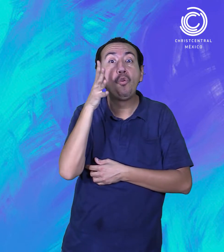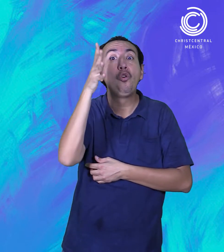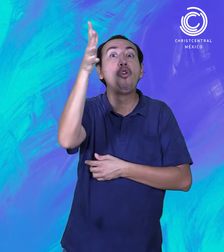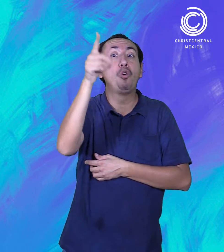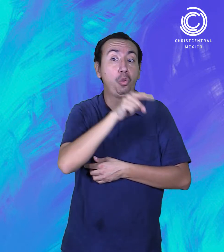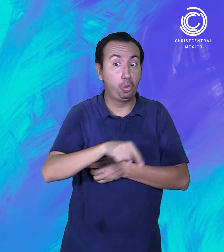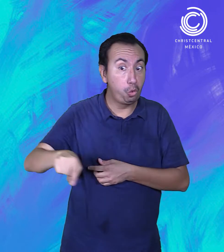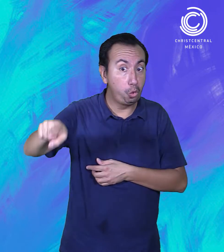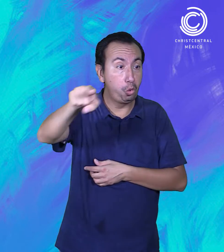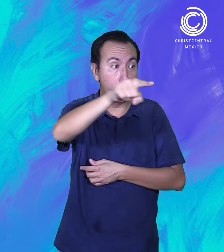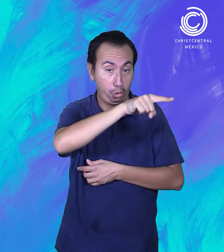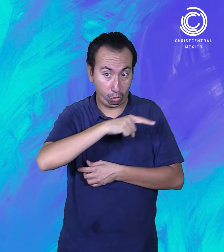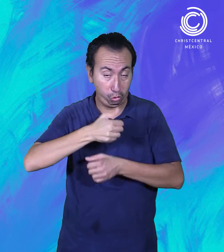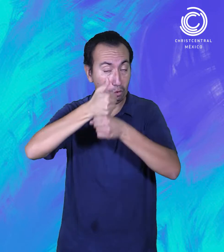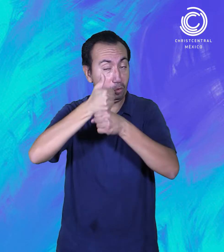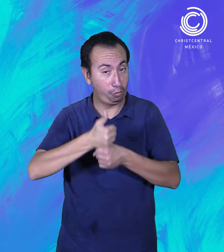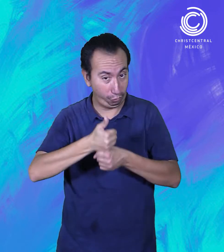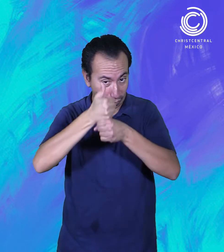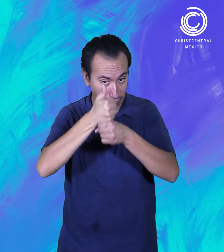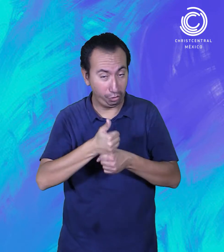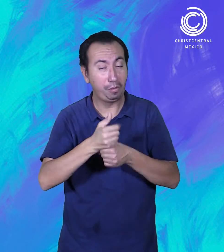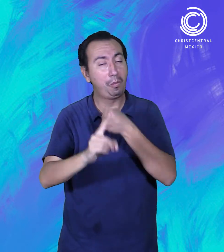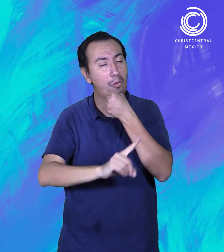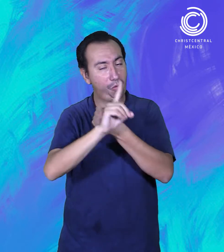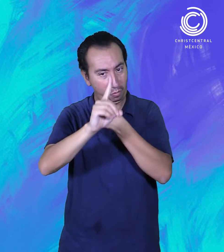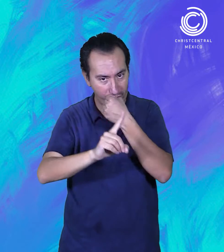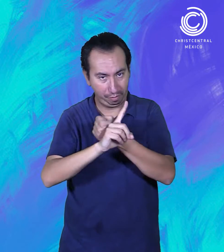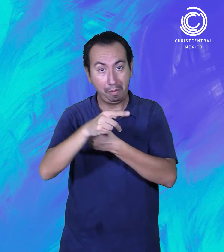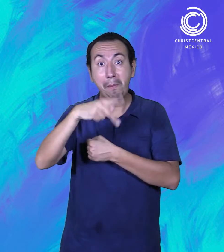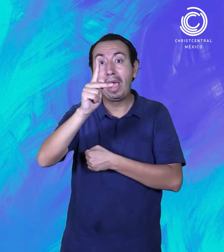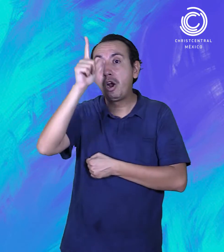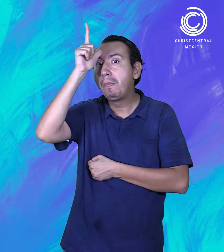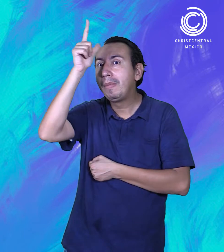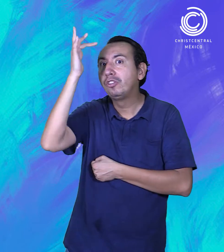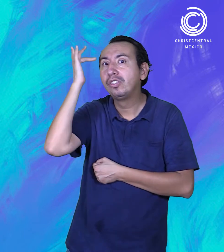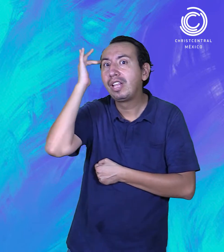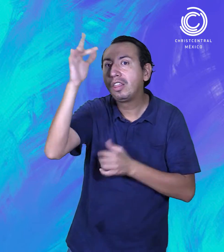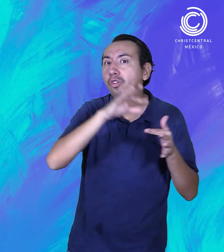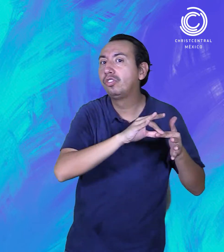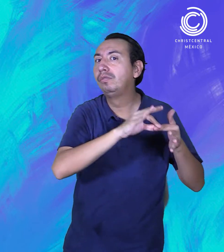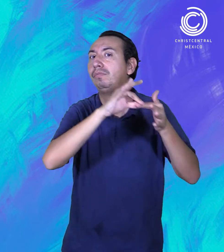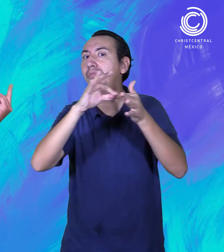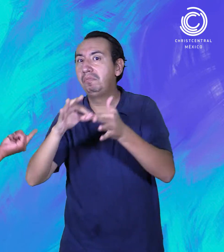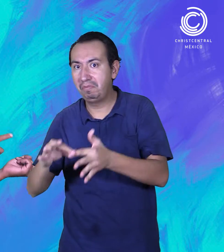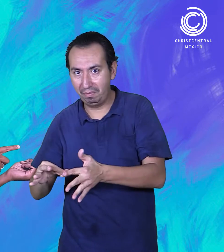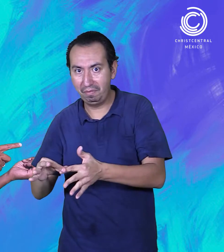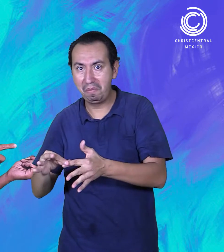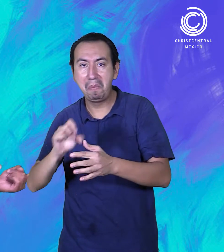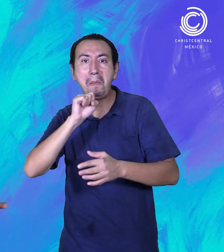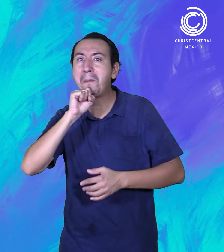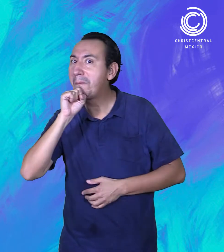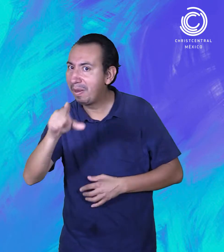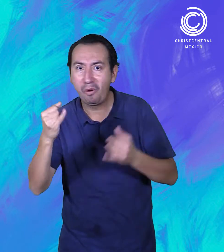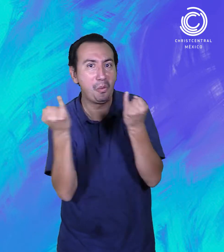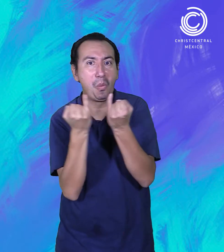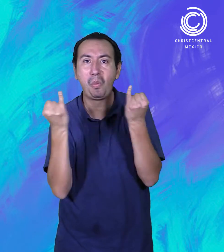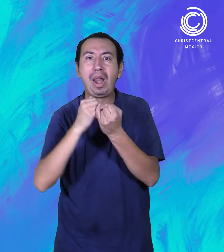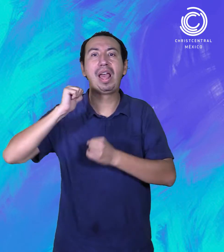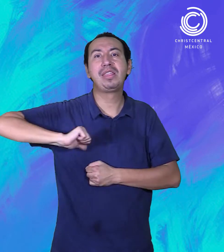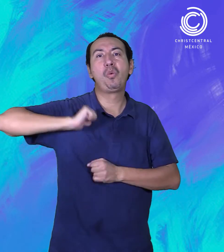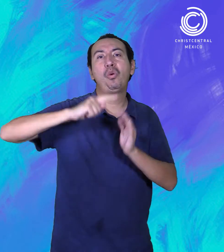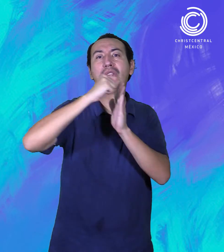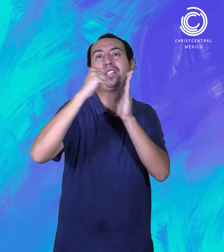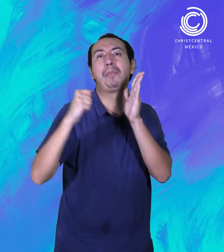que ustedes pasarán por crisis, pero el Espíritu Santo los guiará. Es el mismo contexto de Números 11